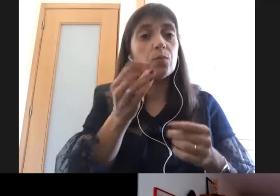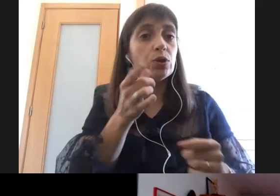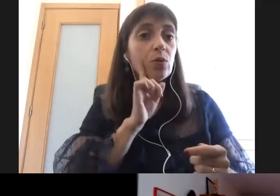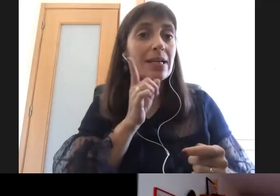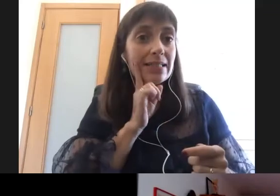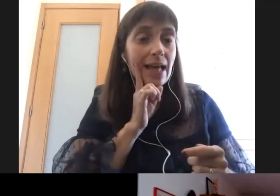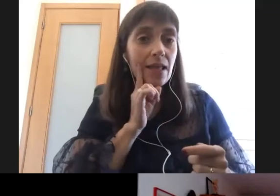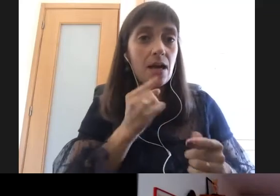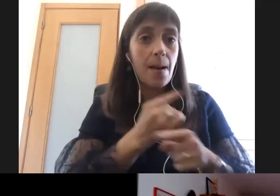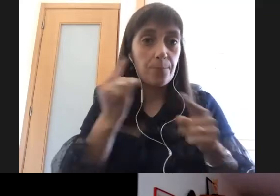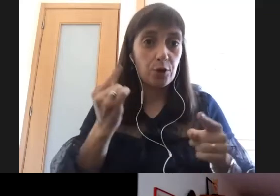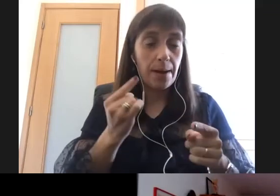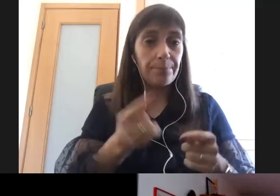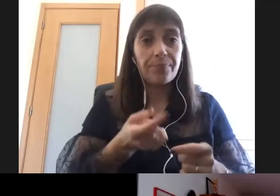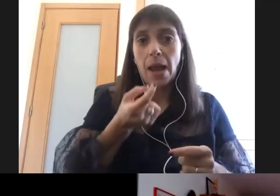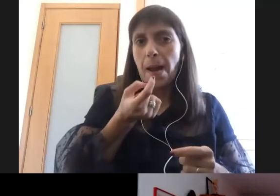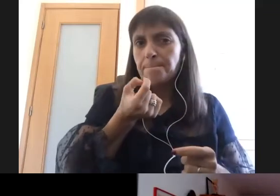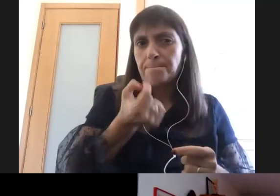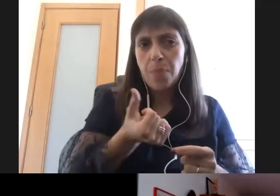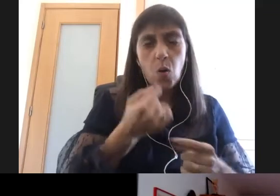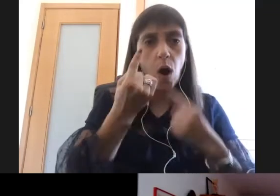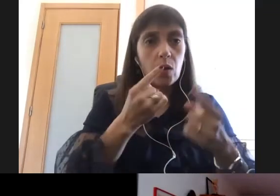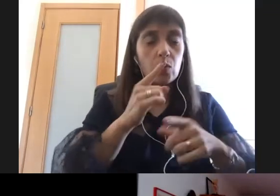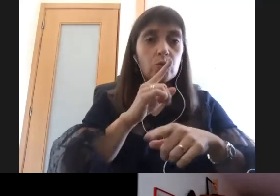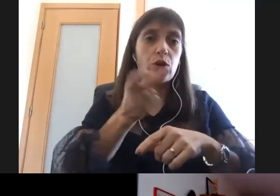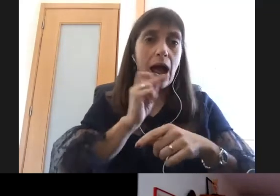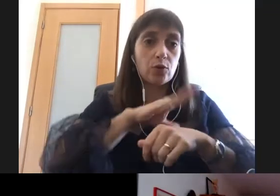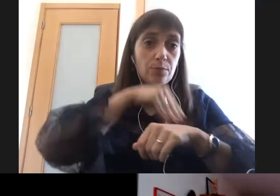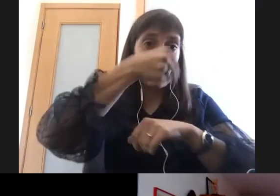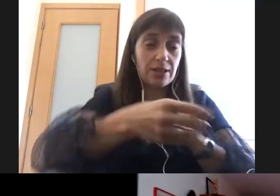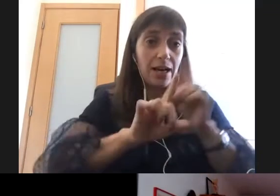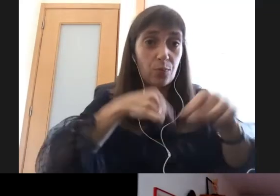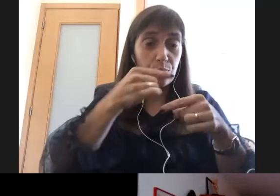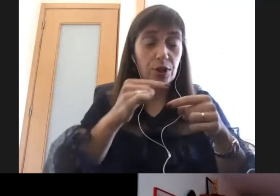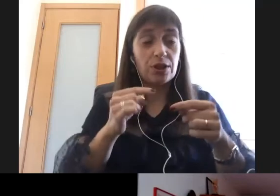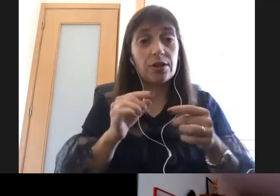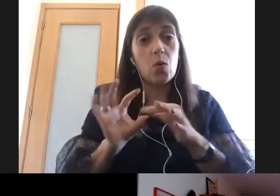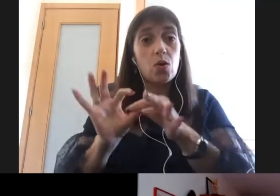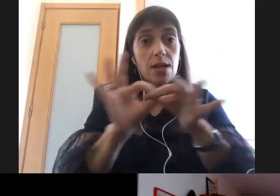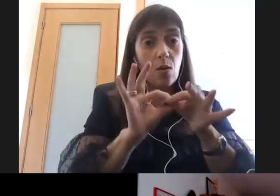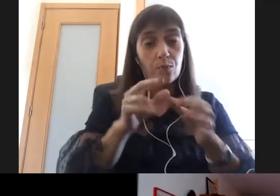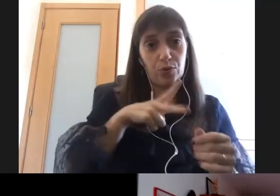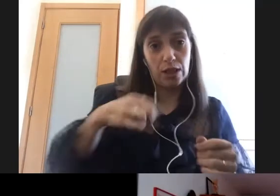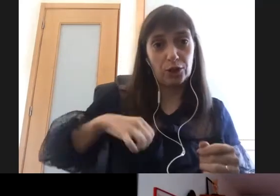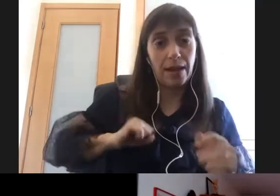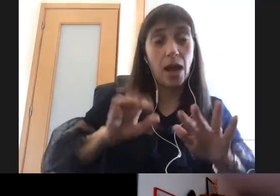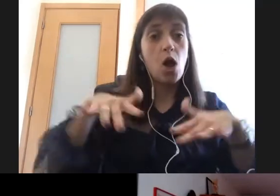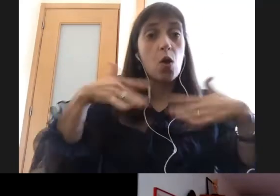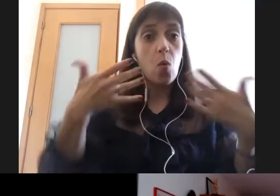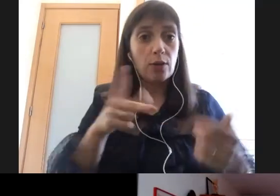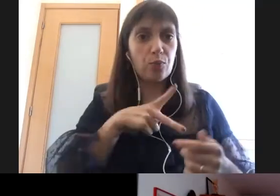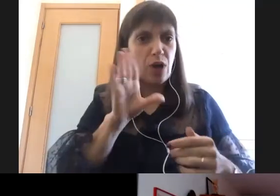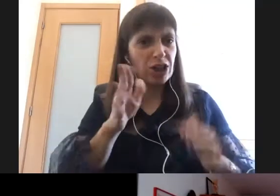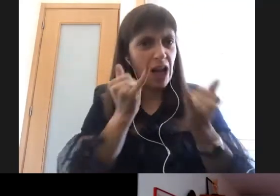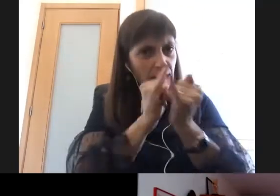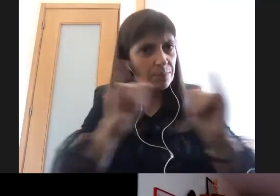Pouco após... Algumas décadas depois do fim da União Ibérica, quando Portugal já estava independente,